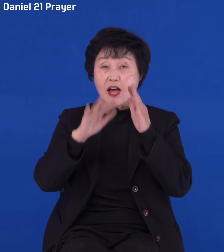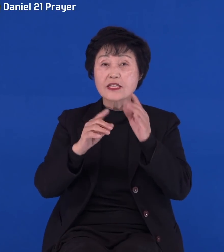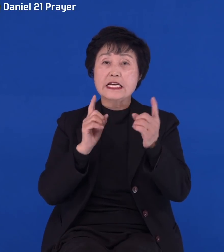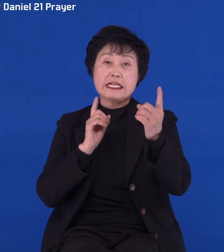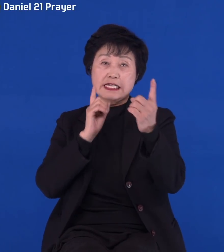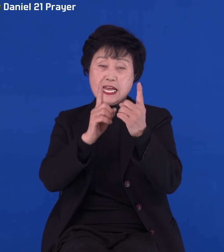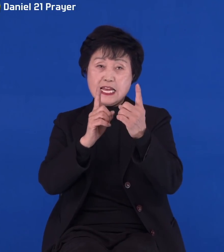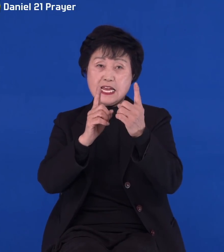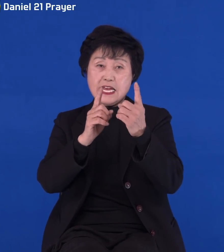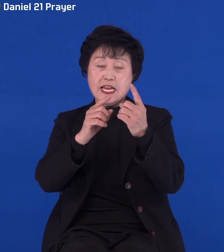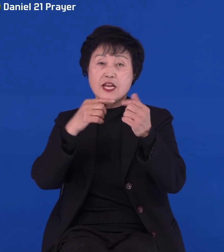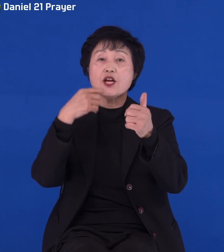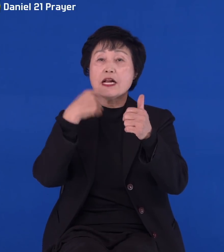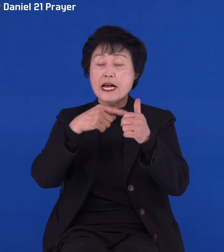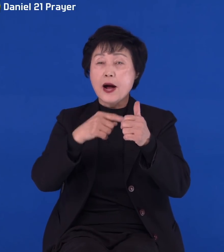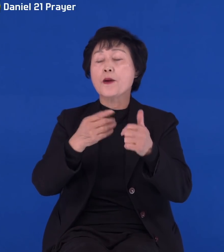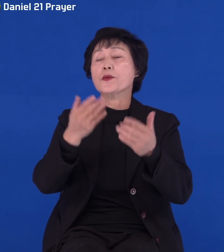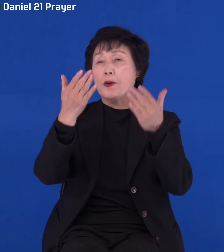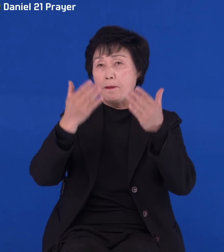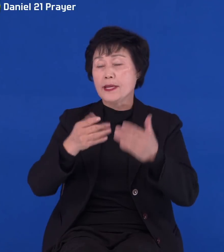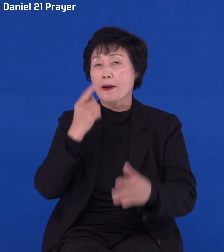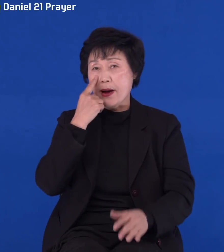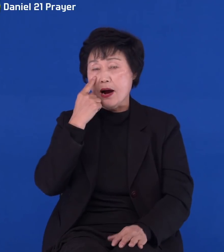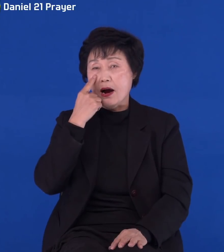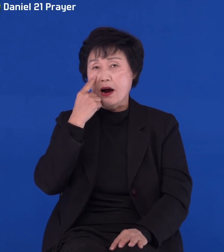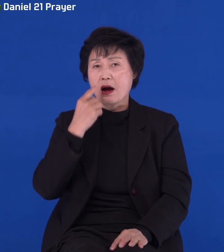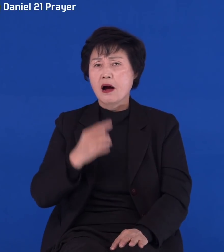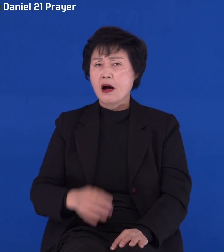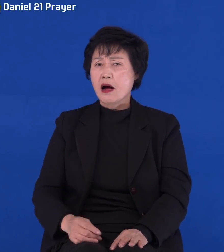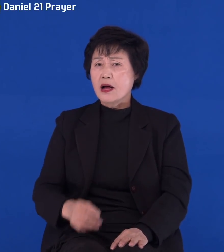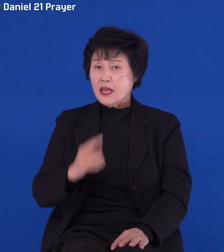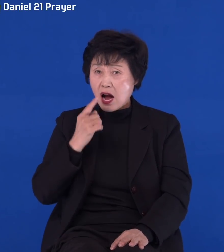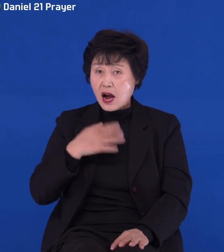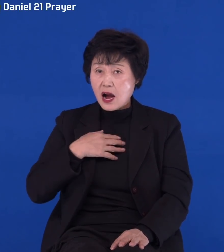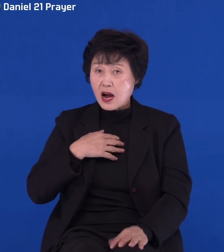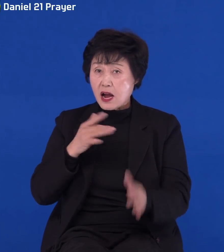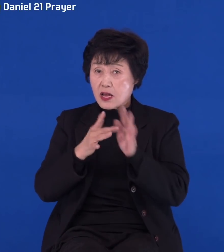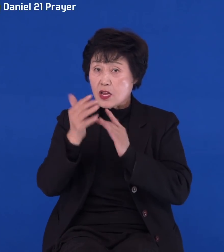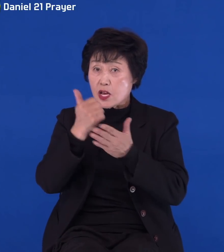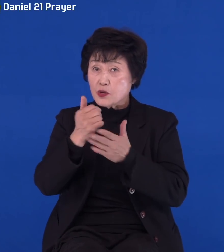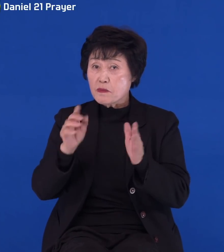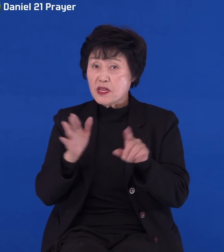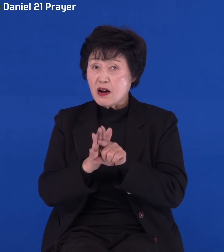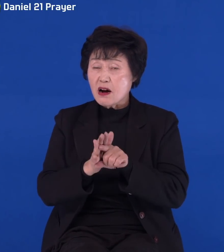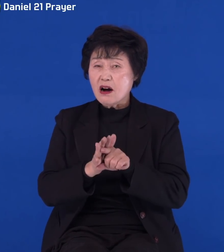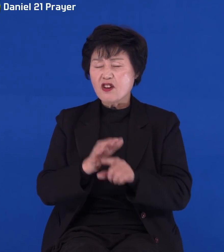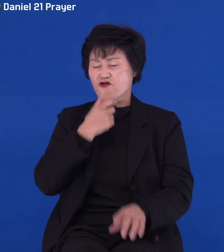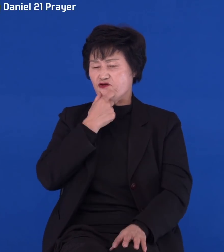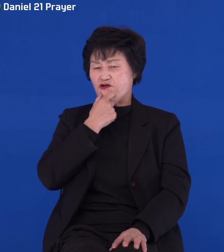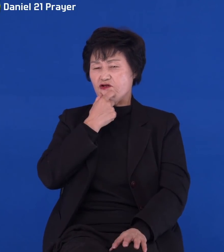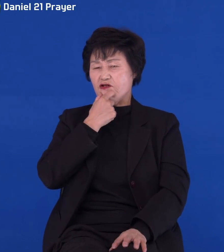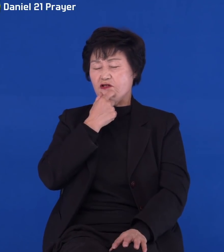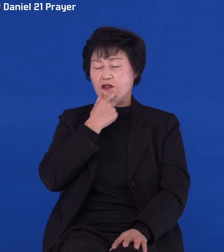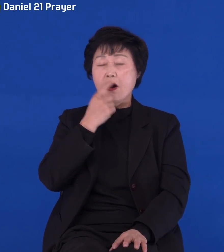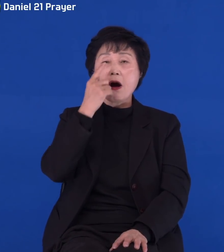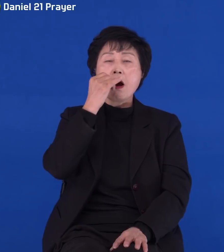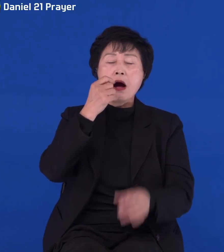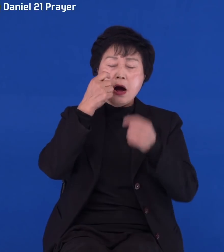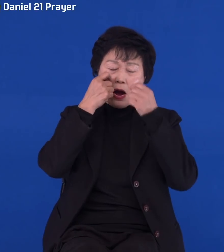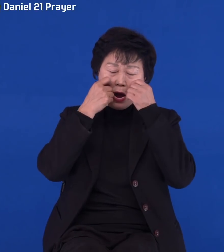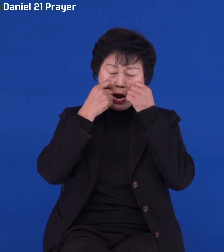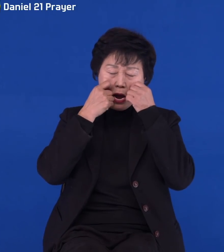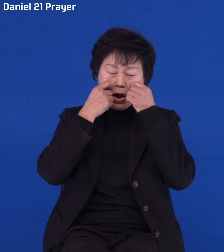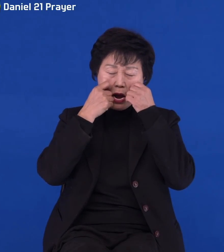모태신앙으로 믿었는데 아버지도 있고 우리 가정이 이렇게 풍지박살 났는데 뭘 믿습니까? 했더니 또 우시는 거예요. 아 진짜 알았어요,